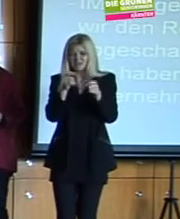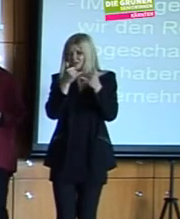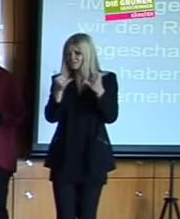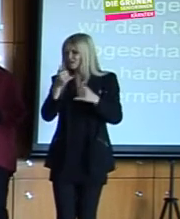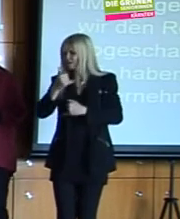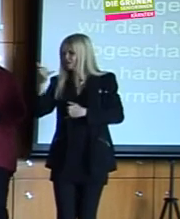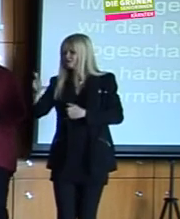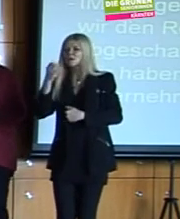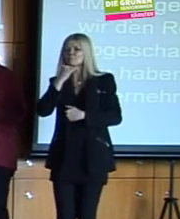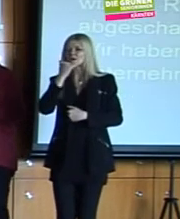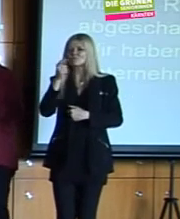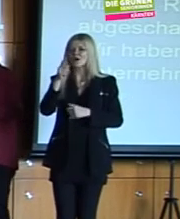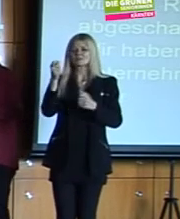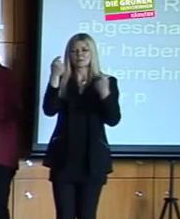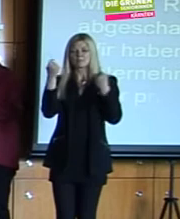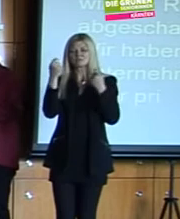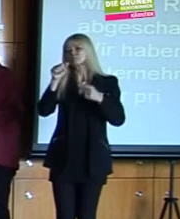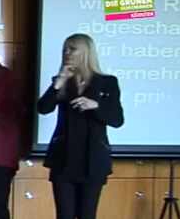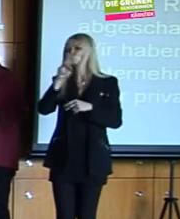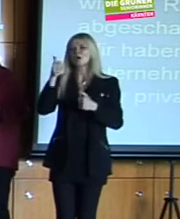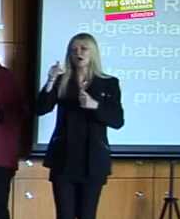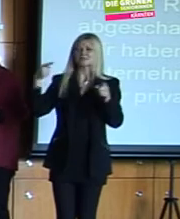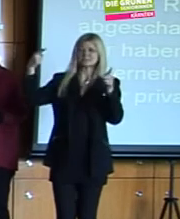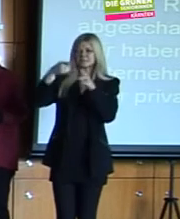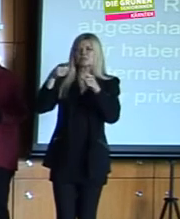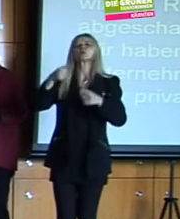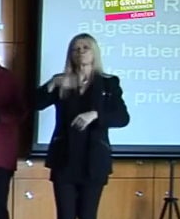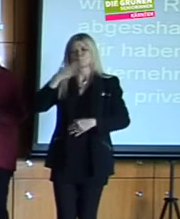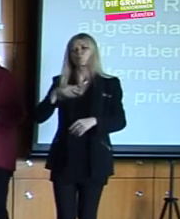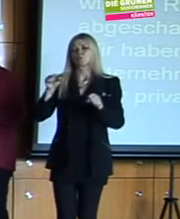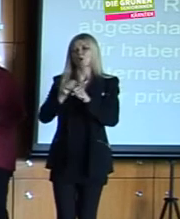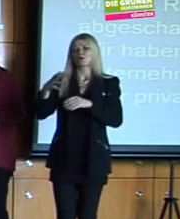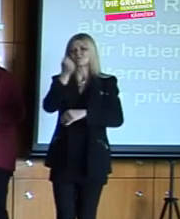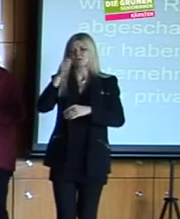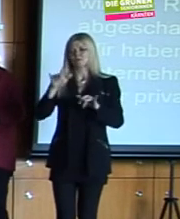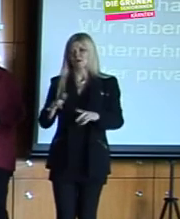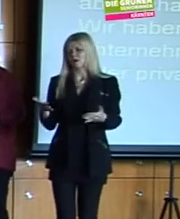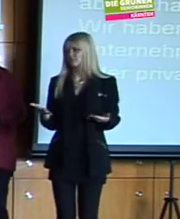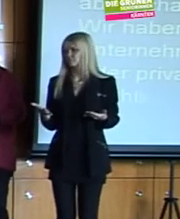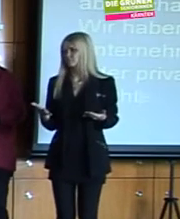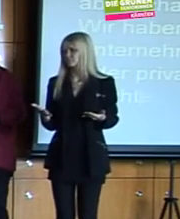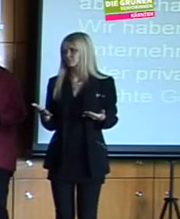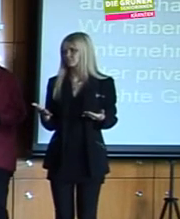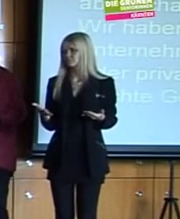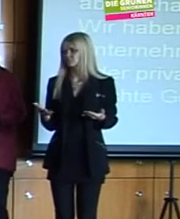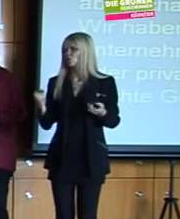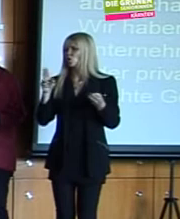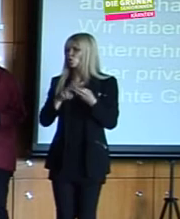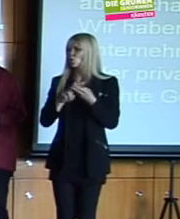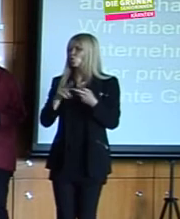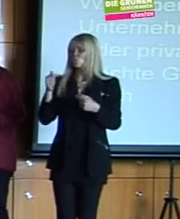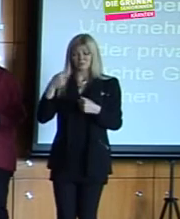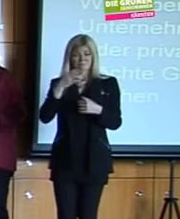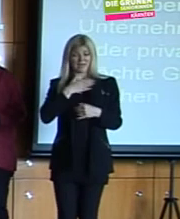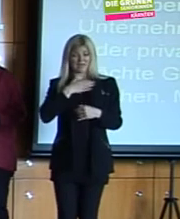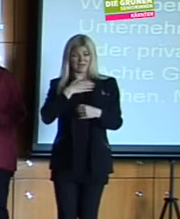eine einzige Maxime. Sie möchten damit auch Gewinn machen. Und die Angst, die politische Angst, die